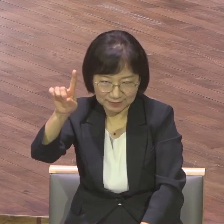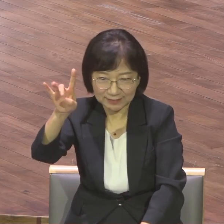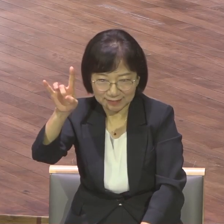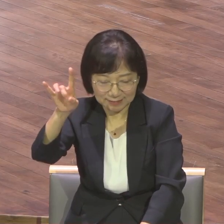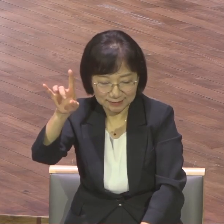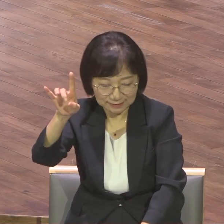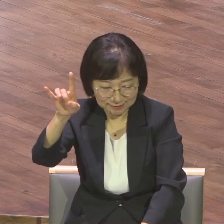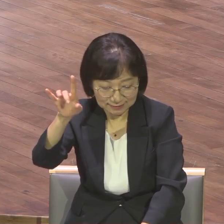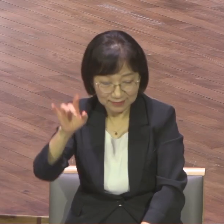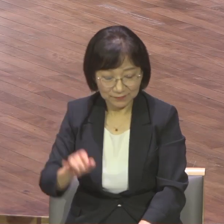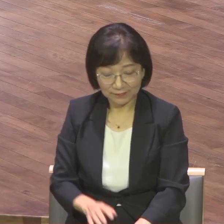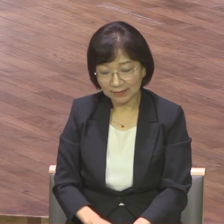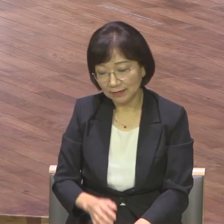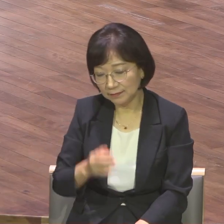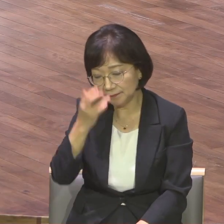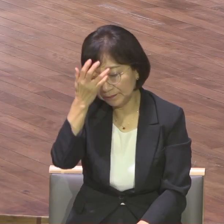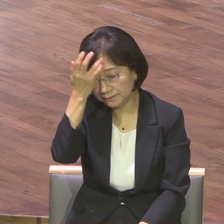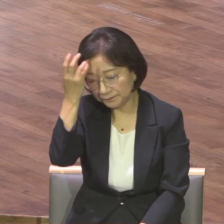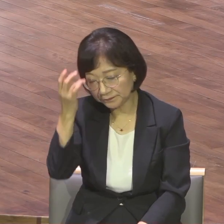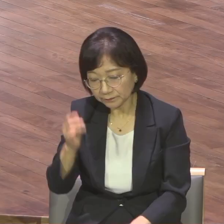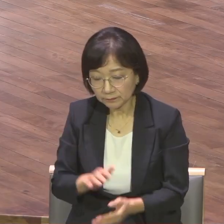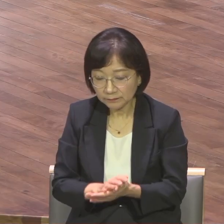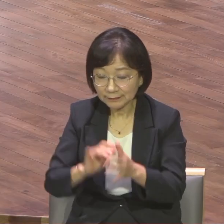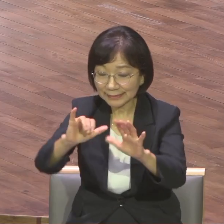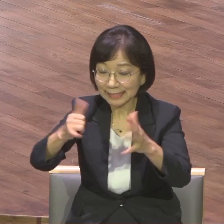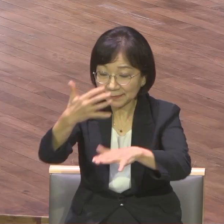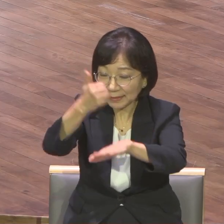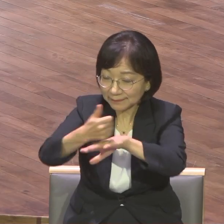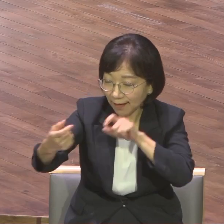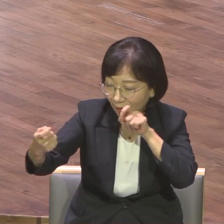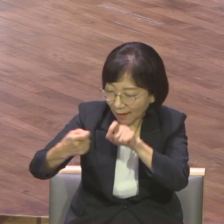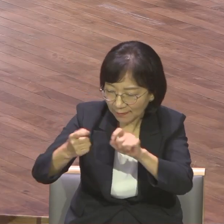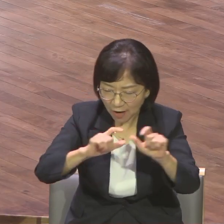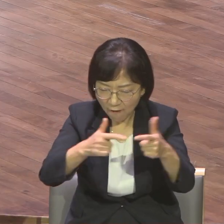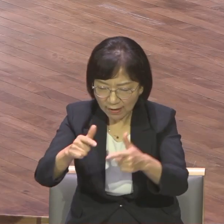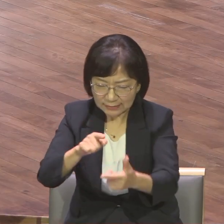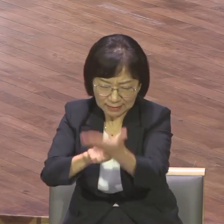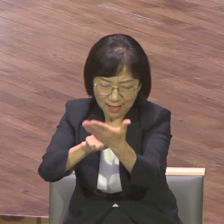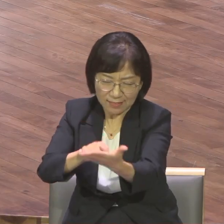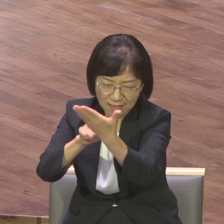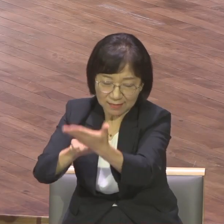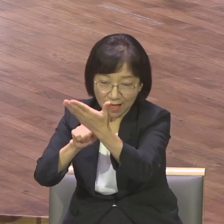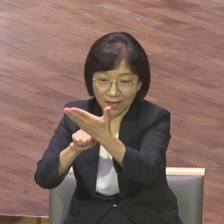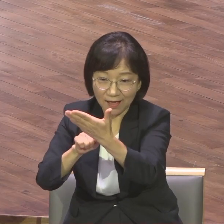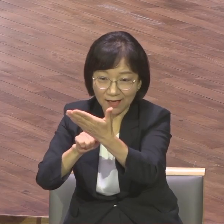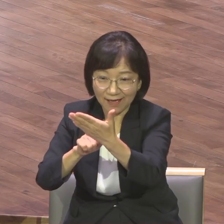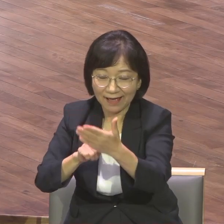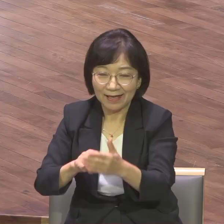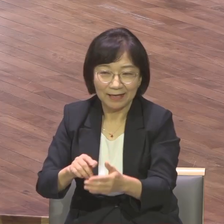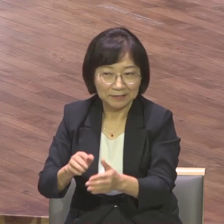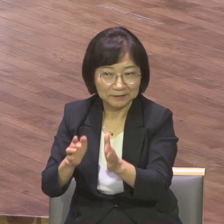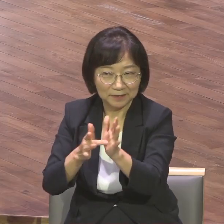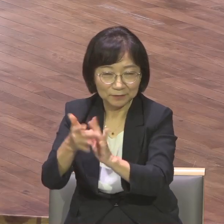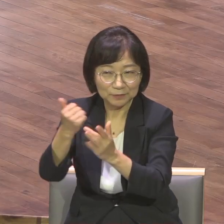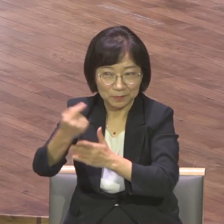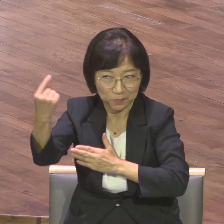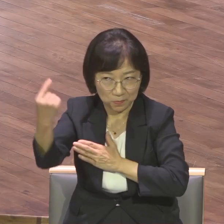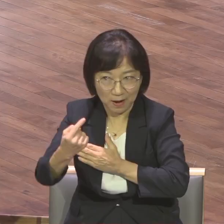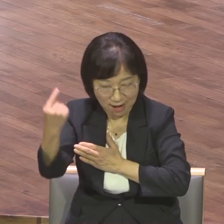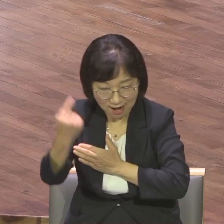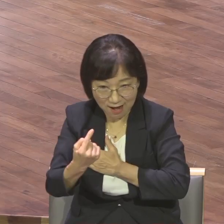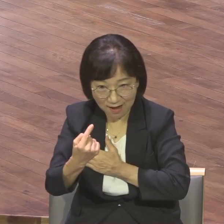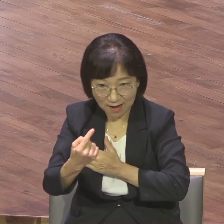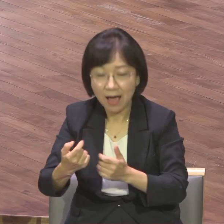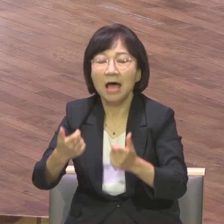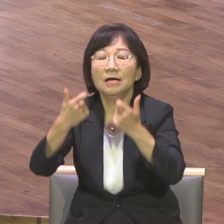예수님께서는 마지막 때의 다양한 징조를 말씀하신 후에 재림은 반드시 있다. 그런데 그 날과